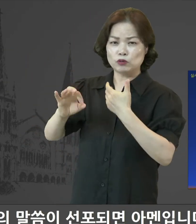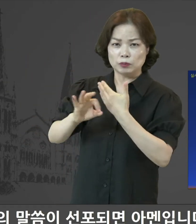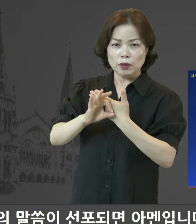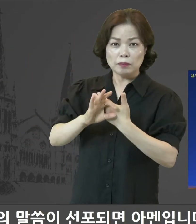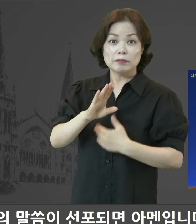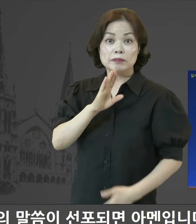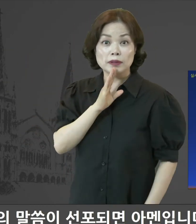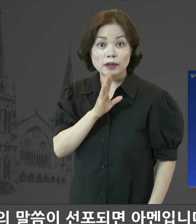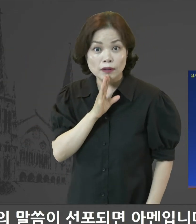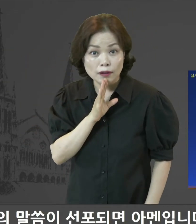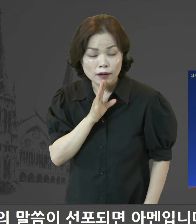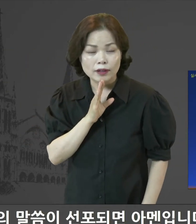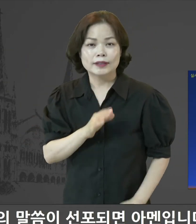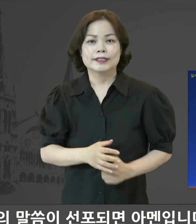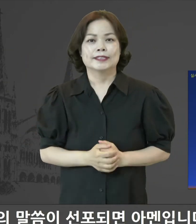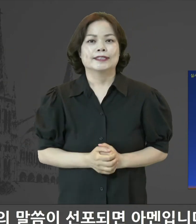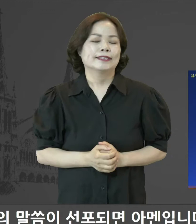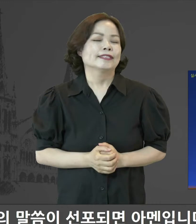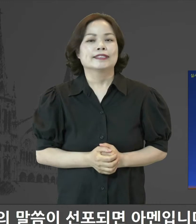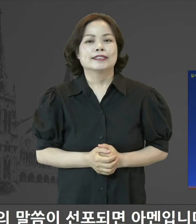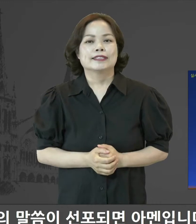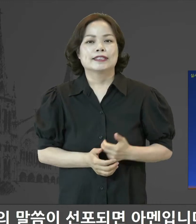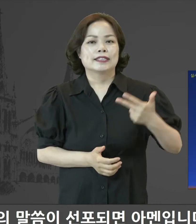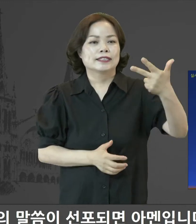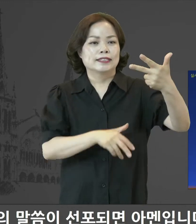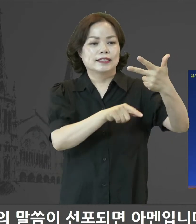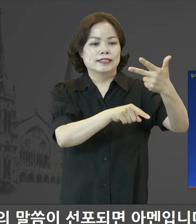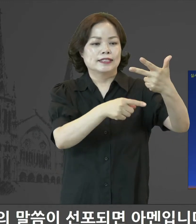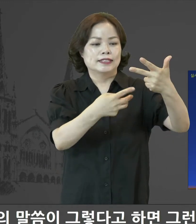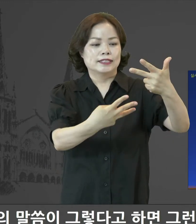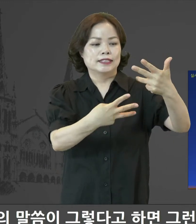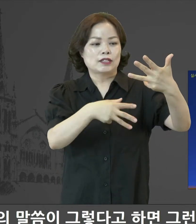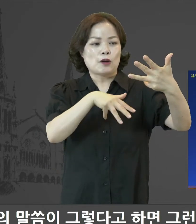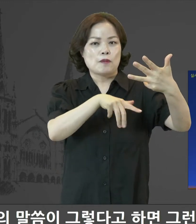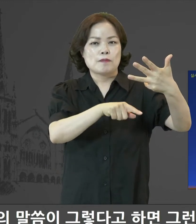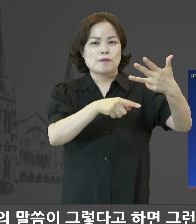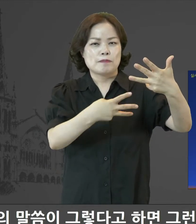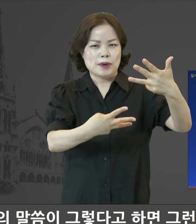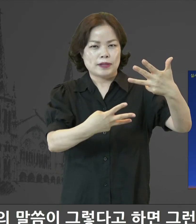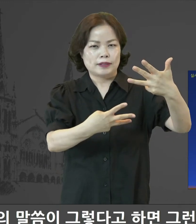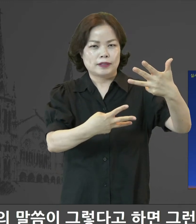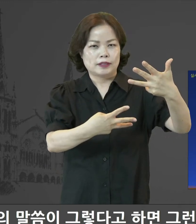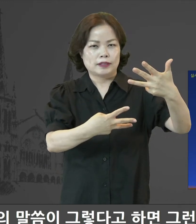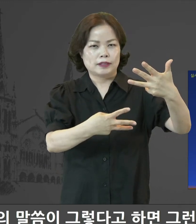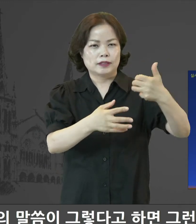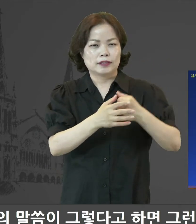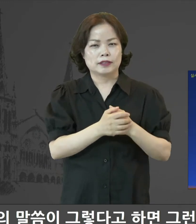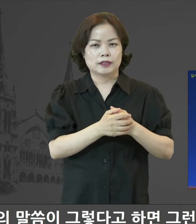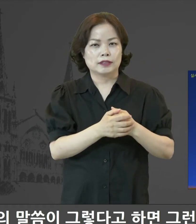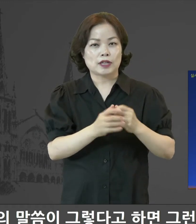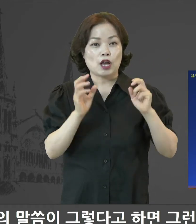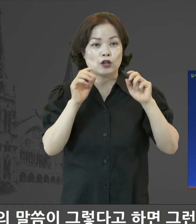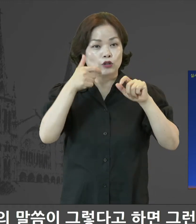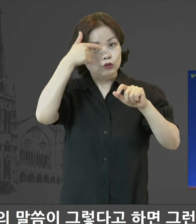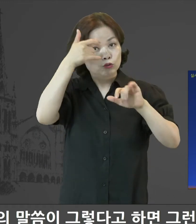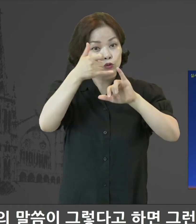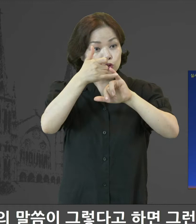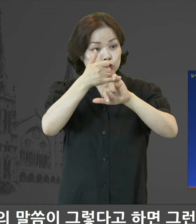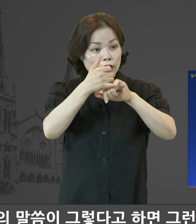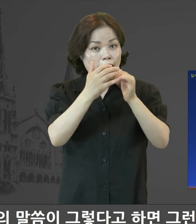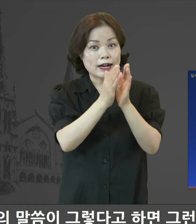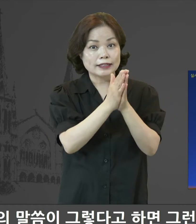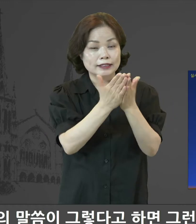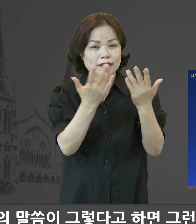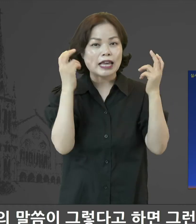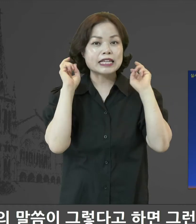겁니다. 자, 한번 7절과 8절을 같이 연결해 보겠는데, 먼저 8절 봅시다. 이게 구약 인용이거든요. 좀